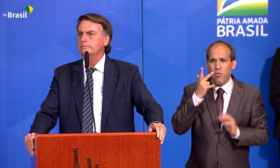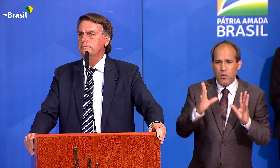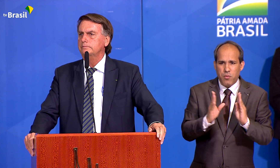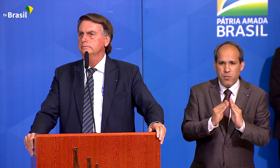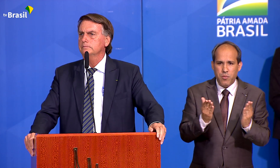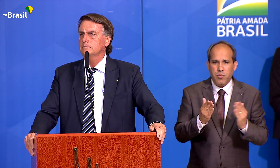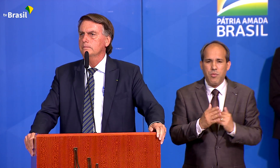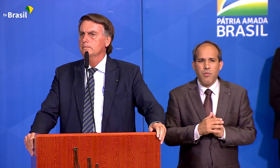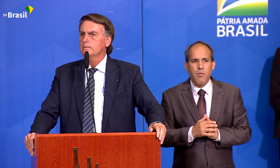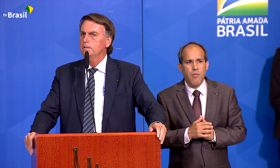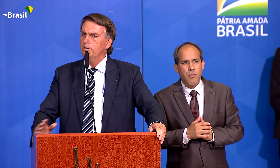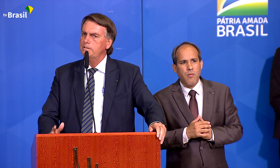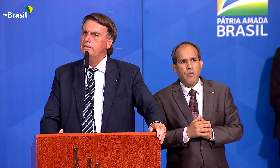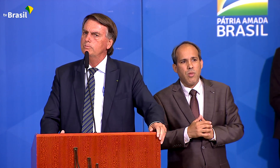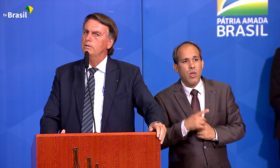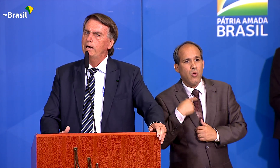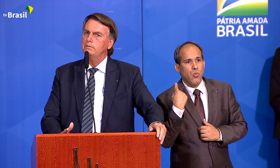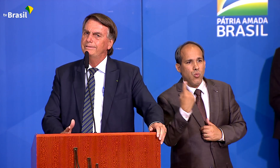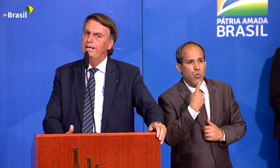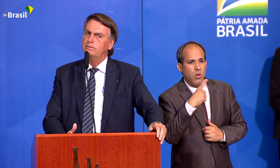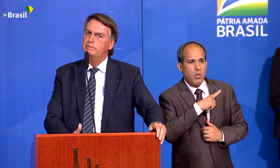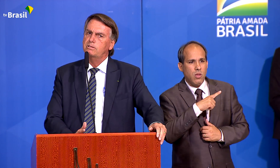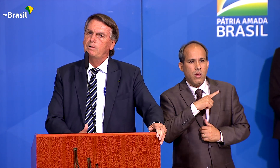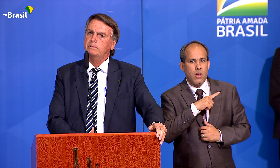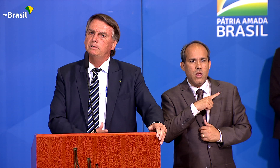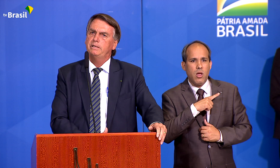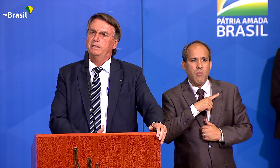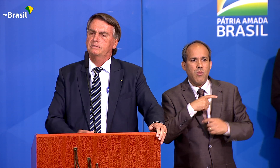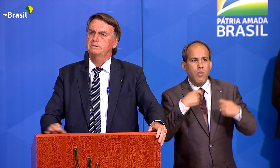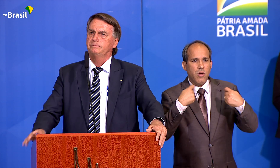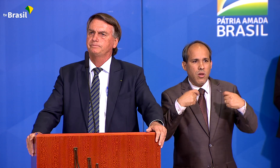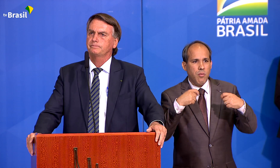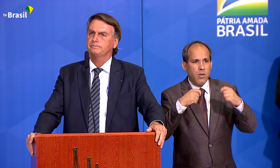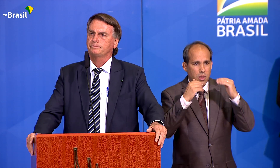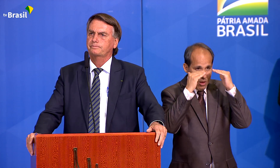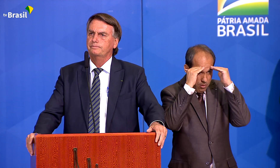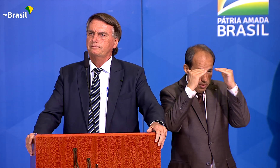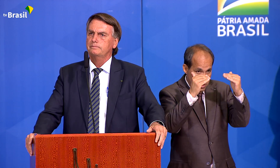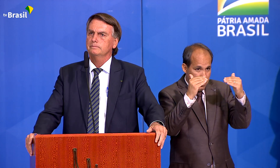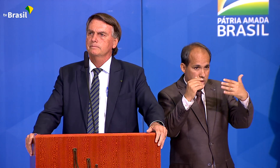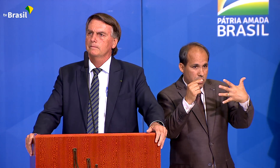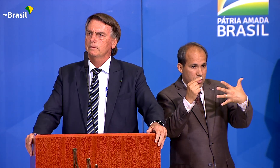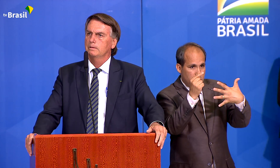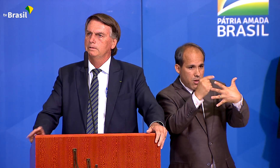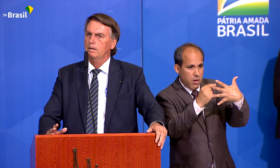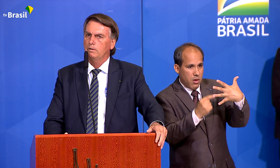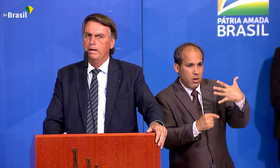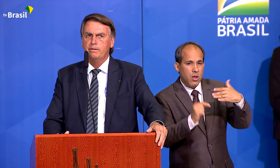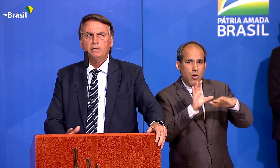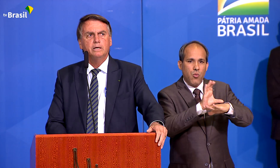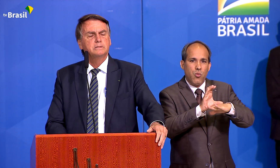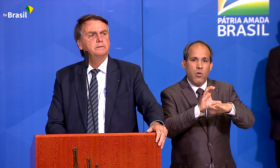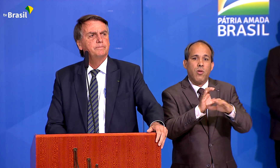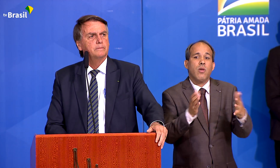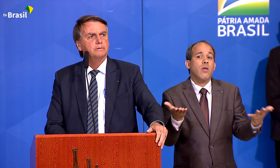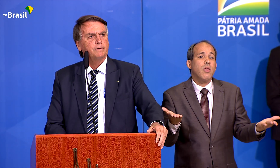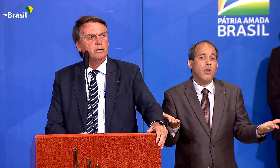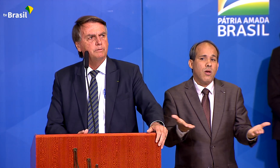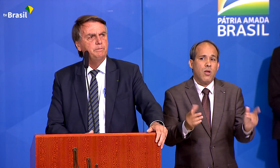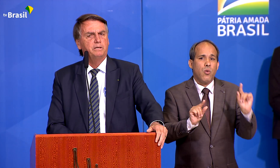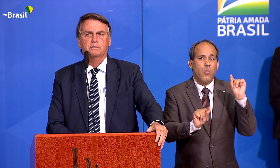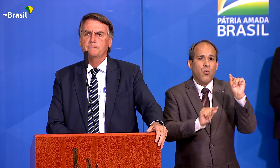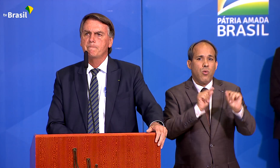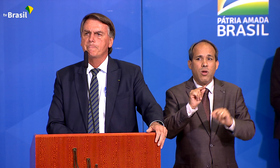meus meninos o que nós temos jogado dentro das quatro linhas a e agora o seguinte